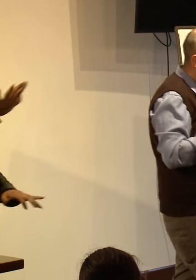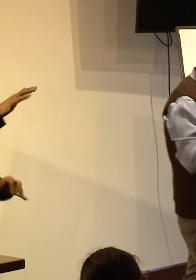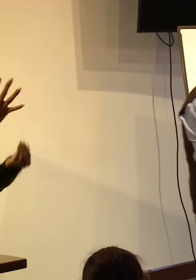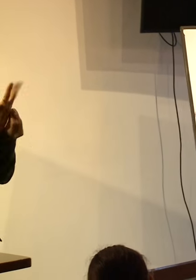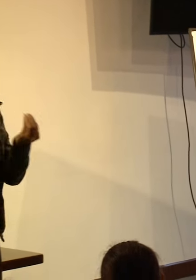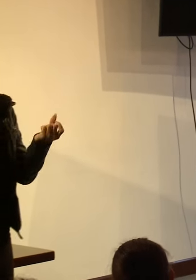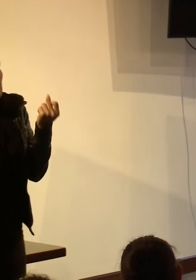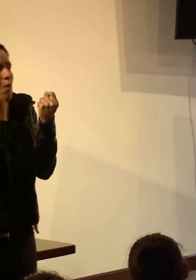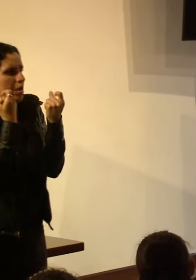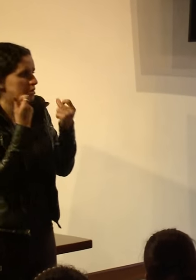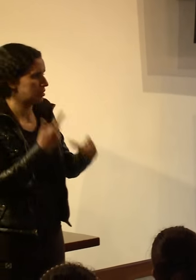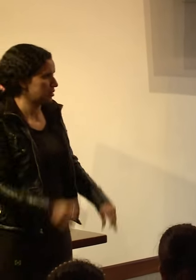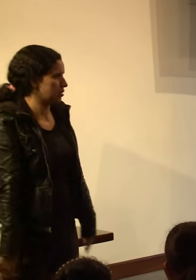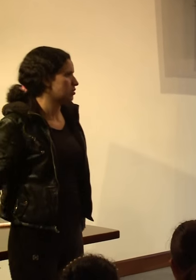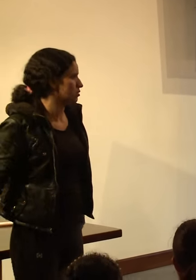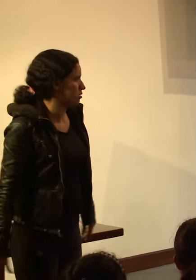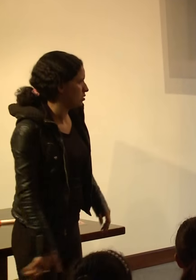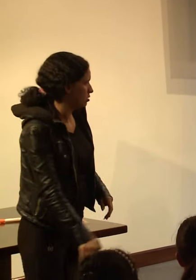nivel.